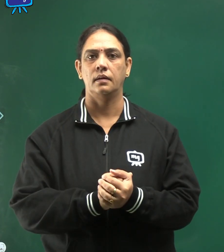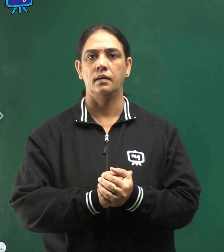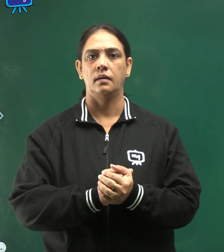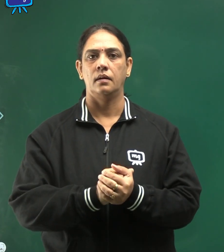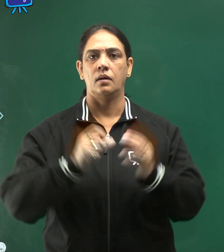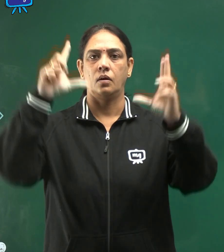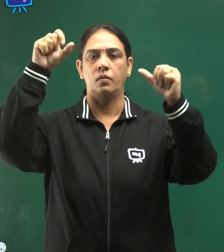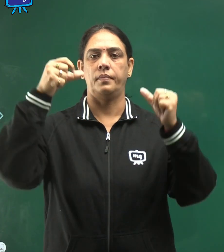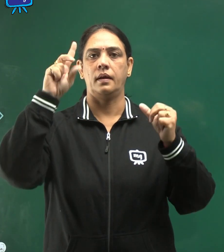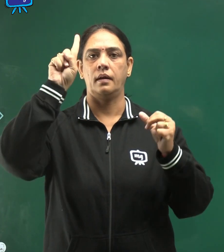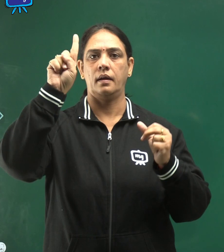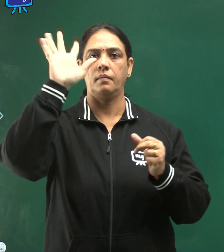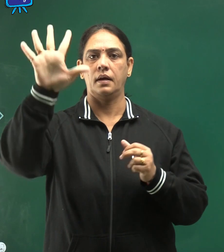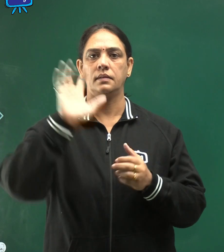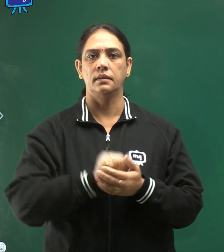अध्याय 15